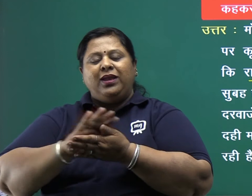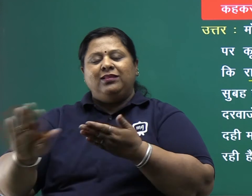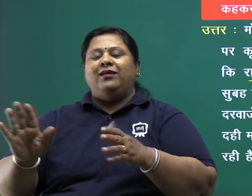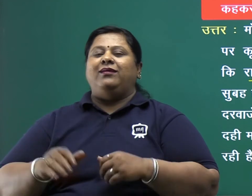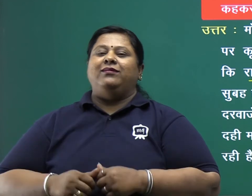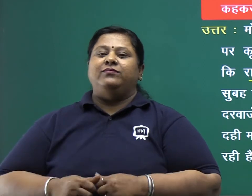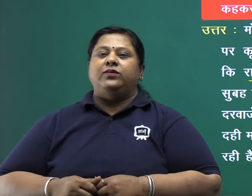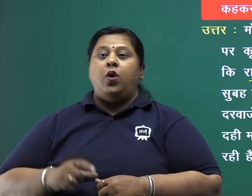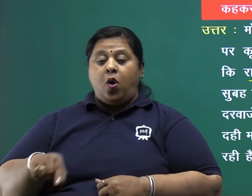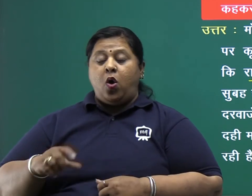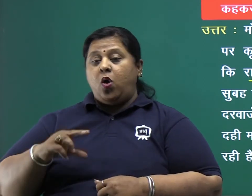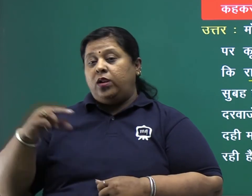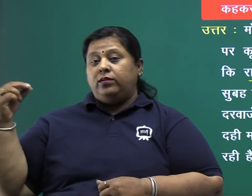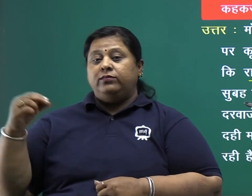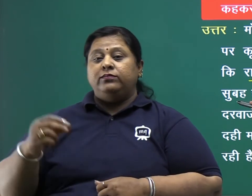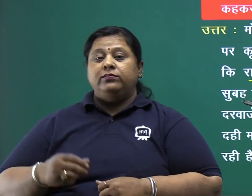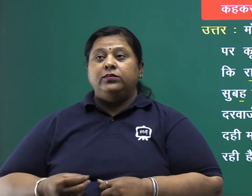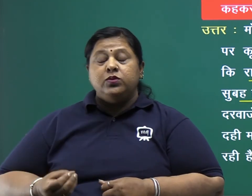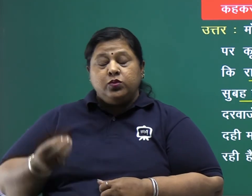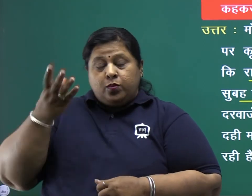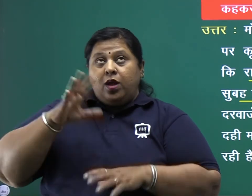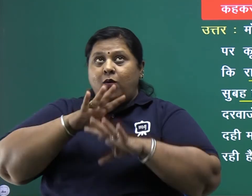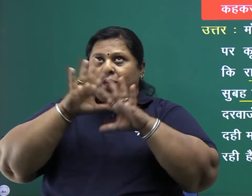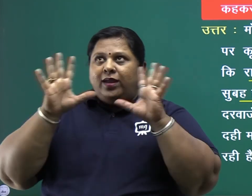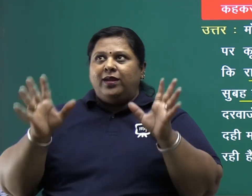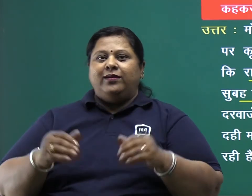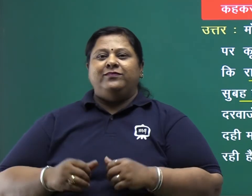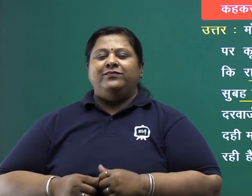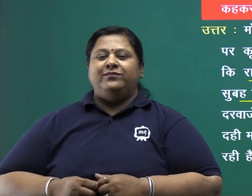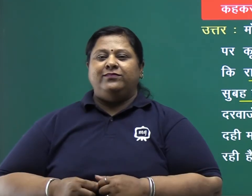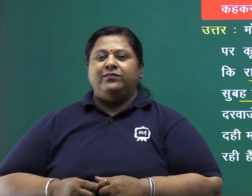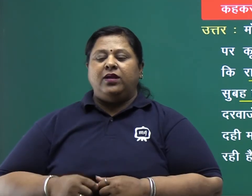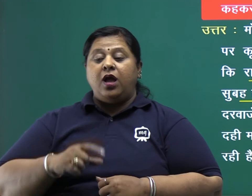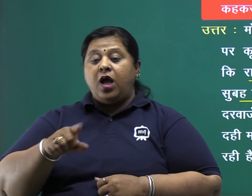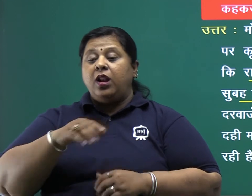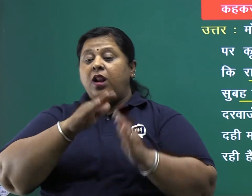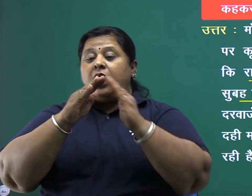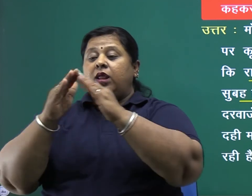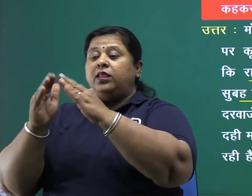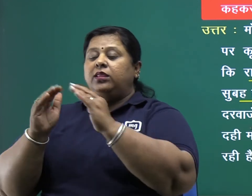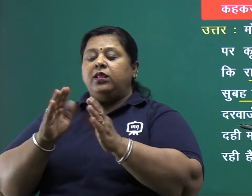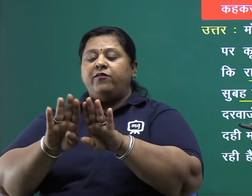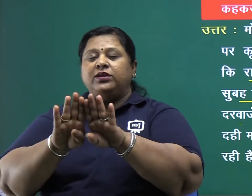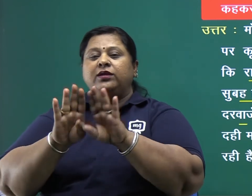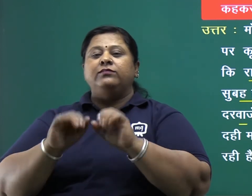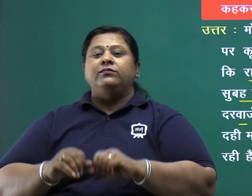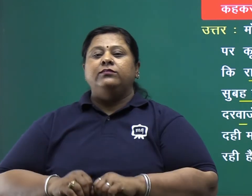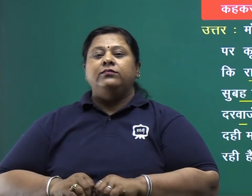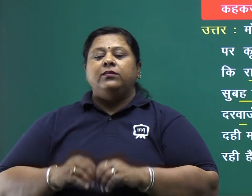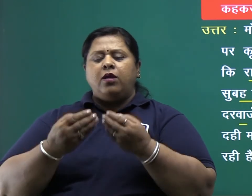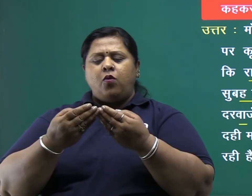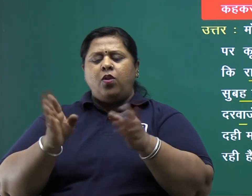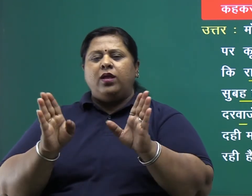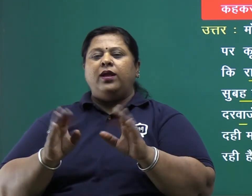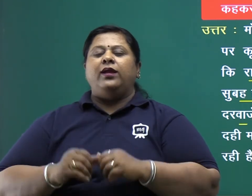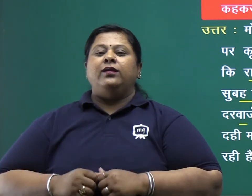हैं और सुबह हो गई है। हर घर के दरवाजे खुल